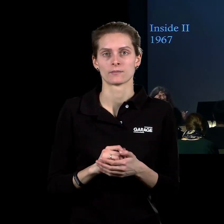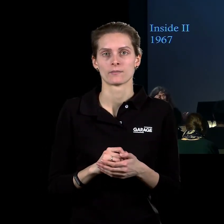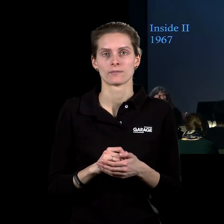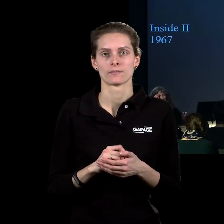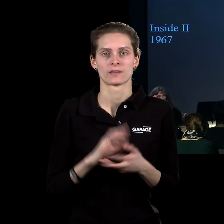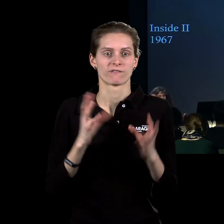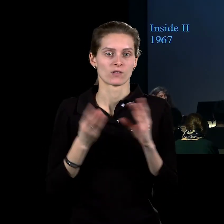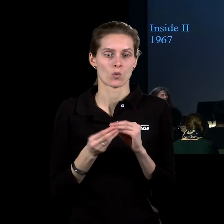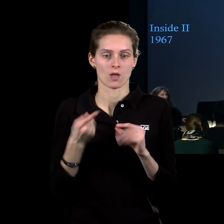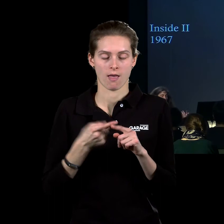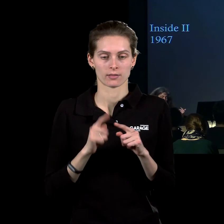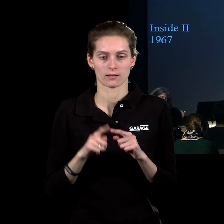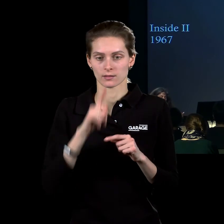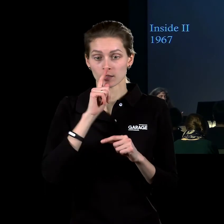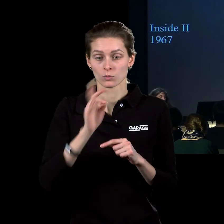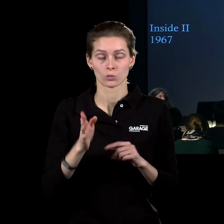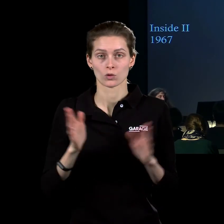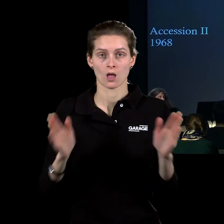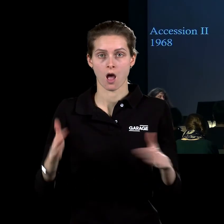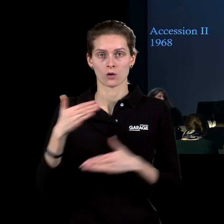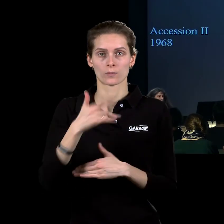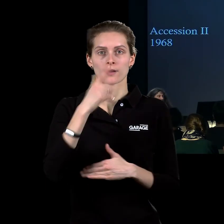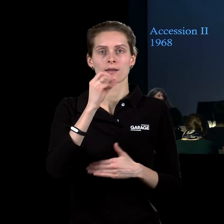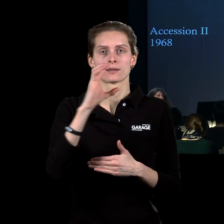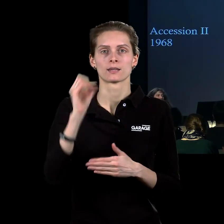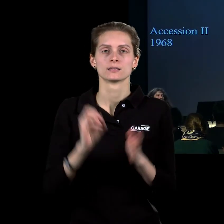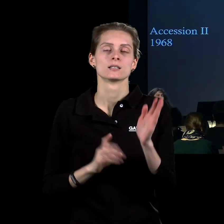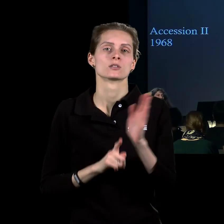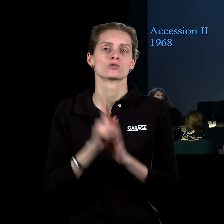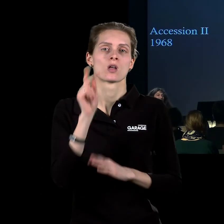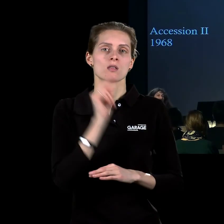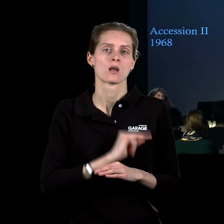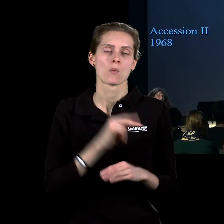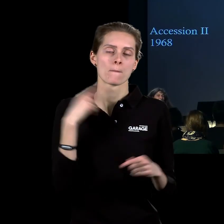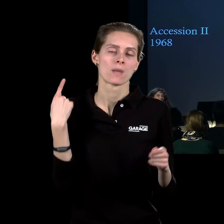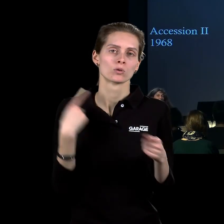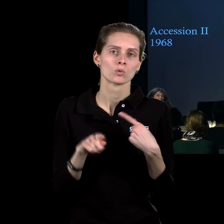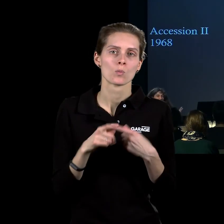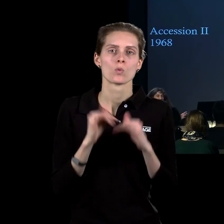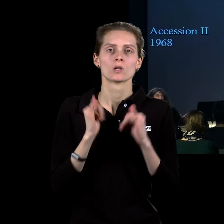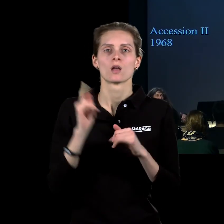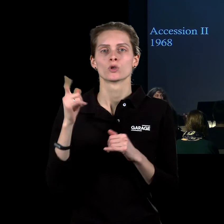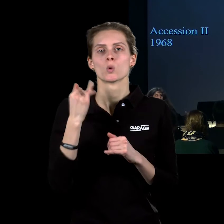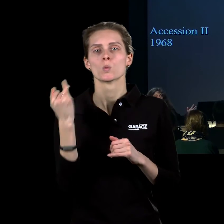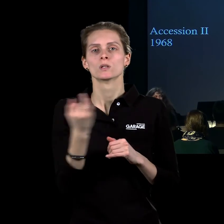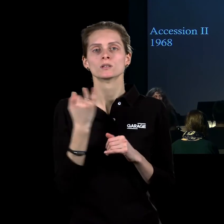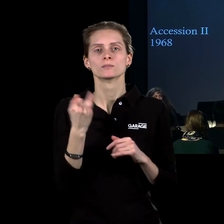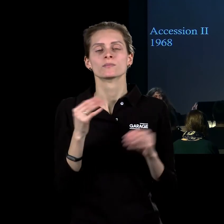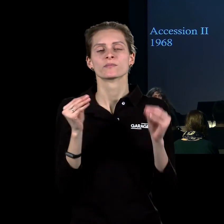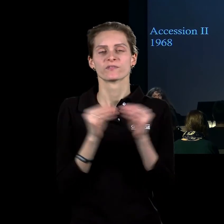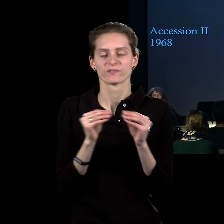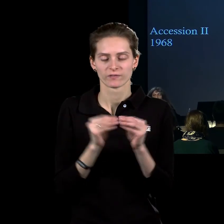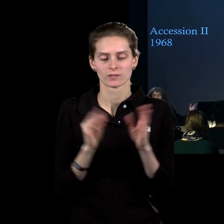это перестанет быть коробкой. Гессе начинает с ним работать по-другому, и для нее интересно, когда это тот же самый там,